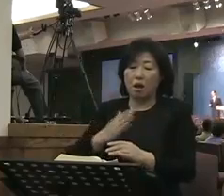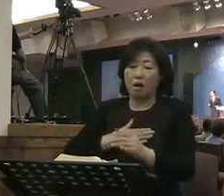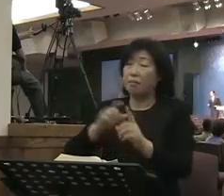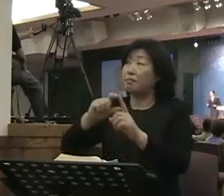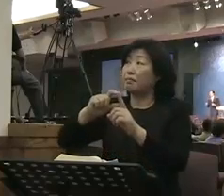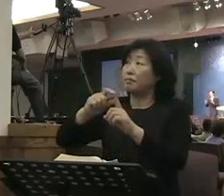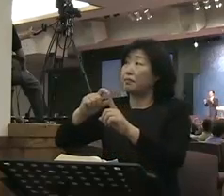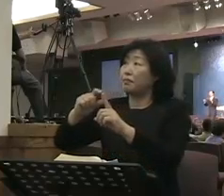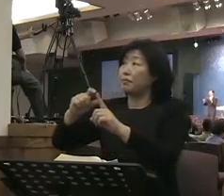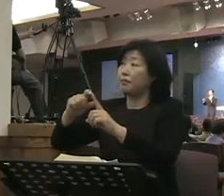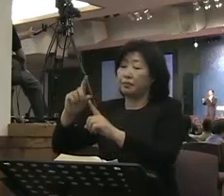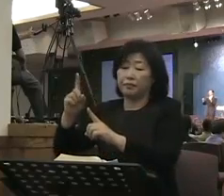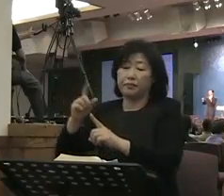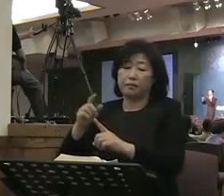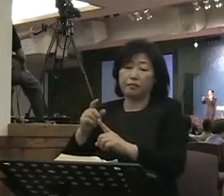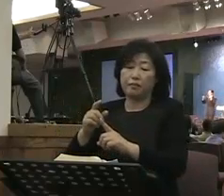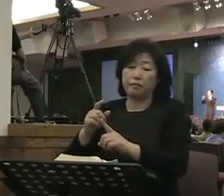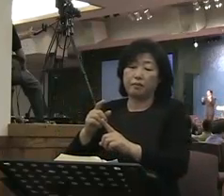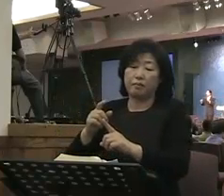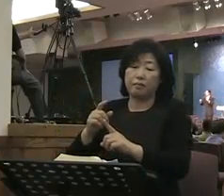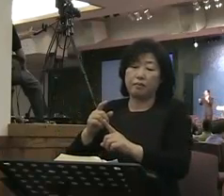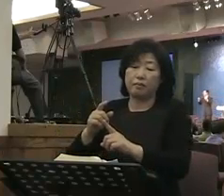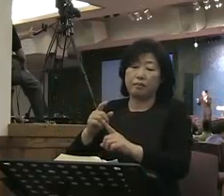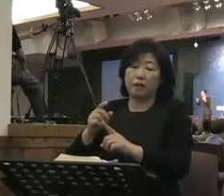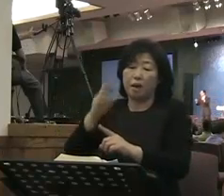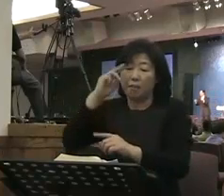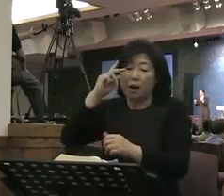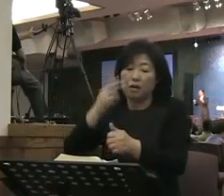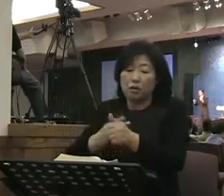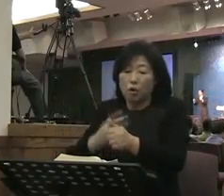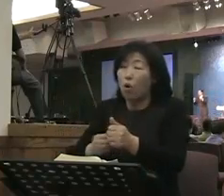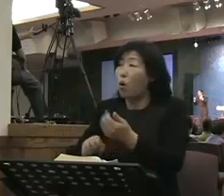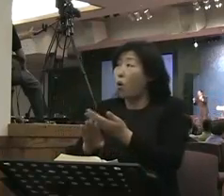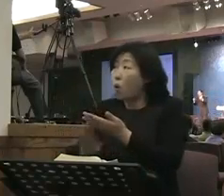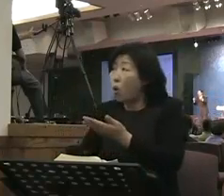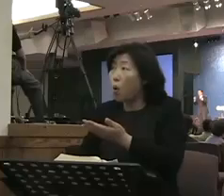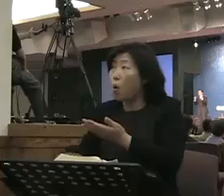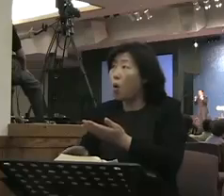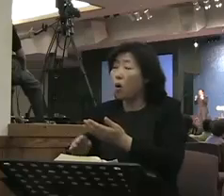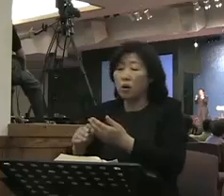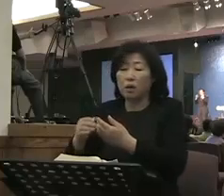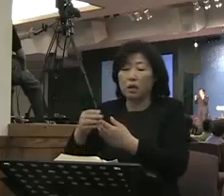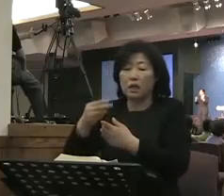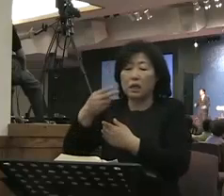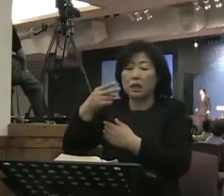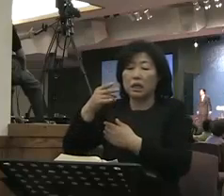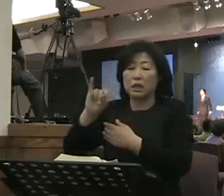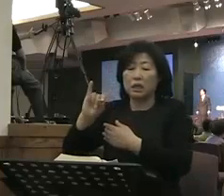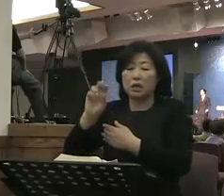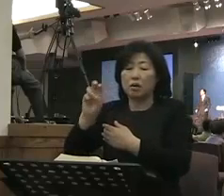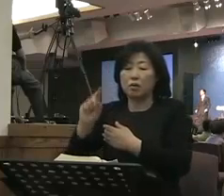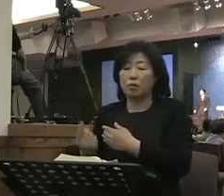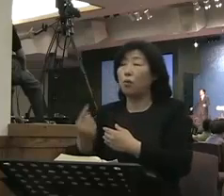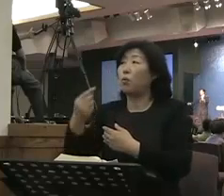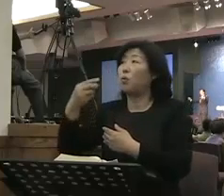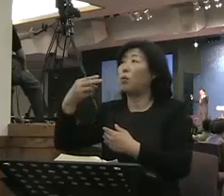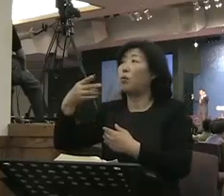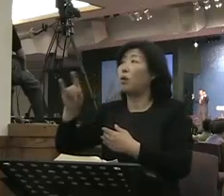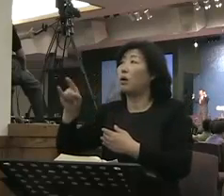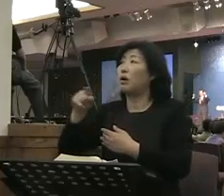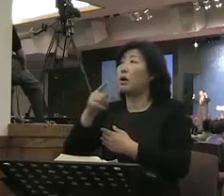있습니다. 바울이 자기의 후배 젊은 목회자 디모데에게 쓴 편지서에 이런 말이